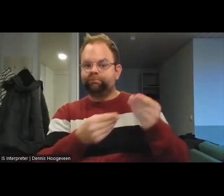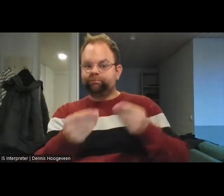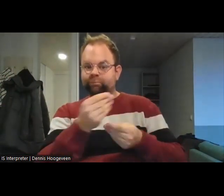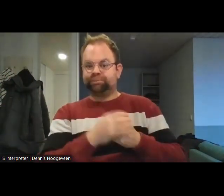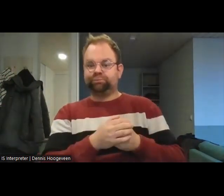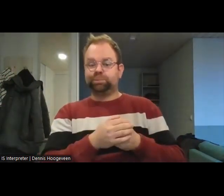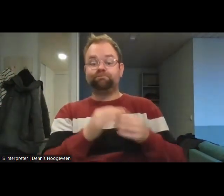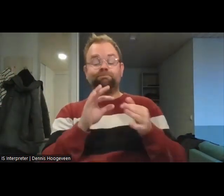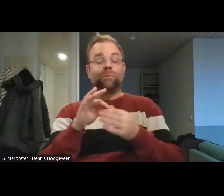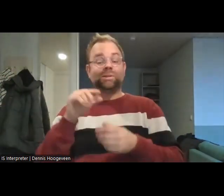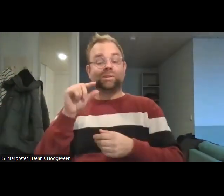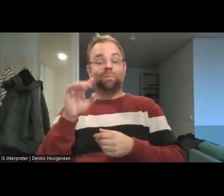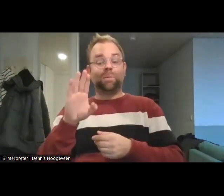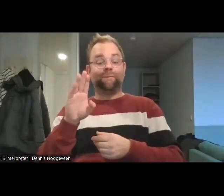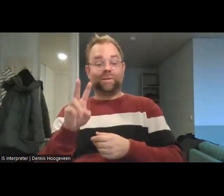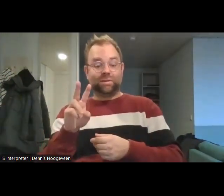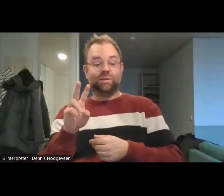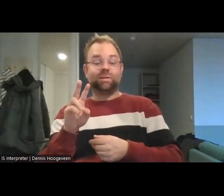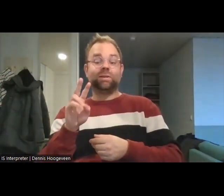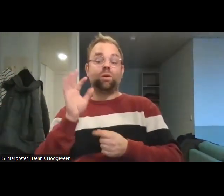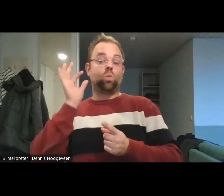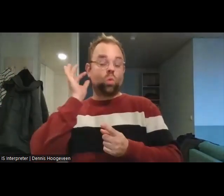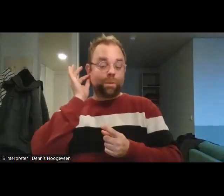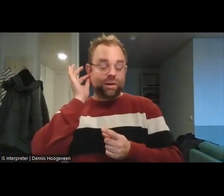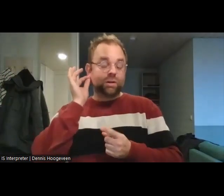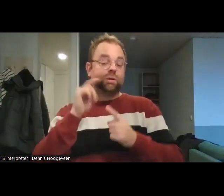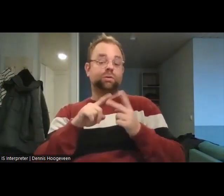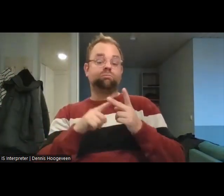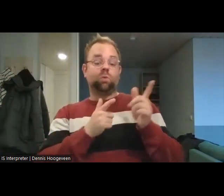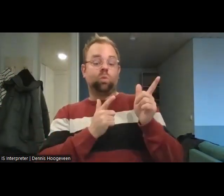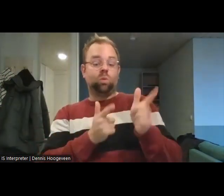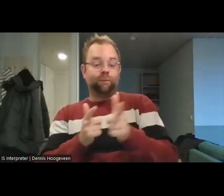un rapporteur spécial